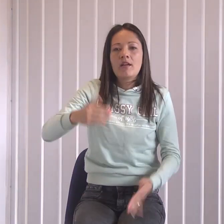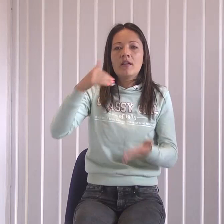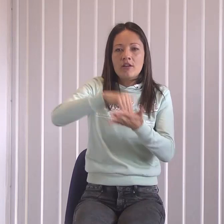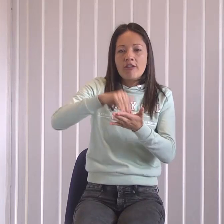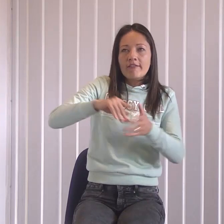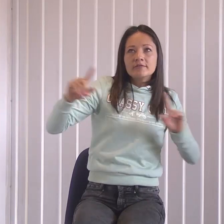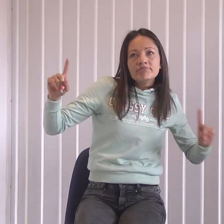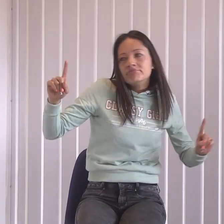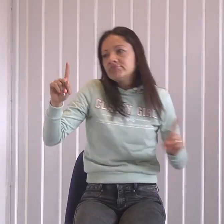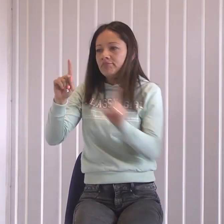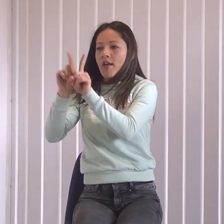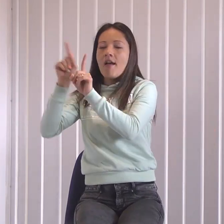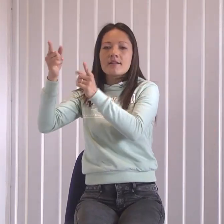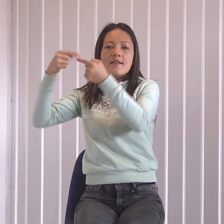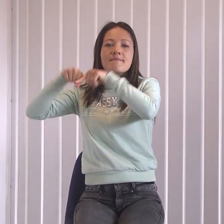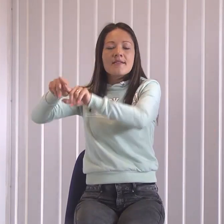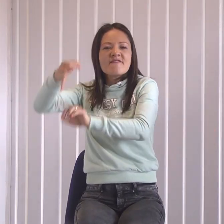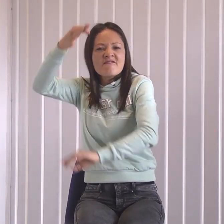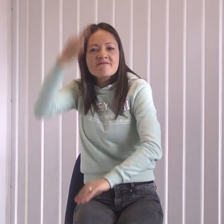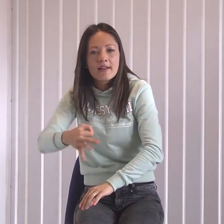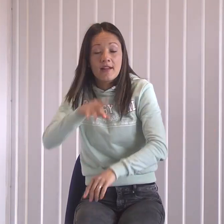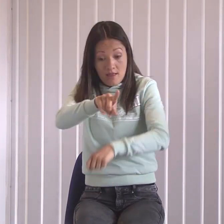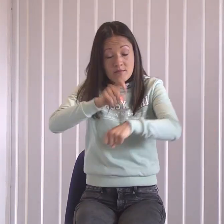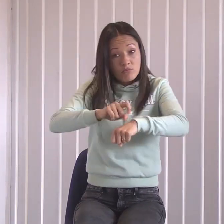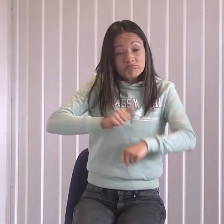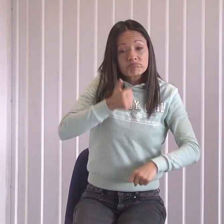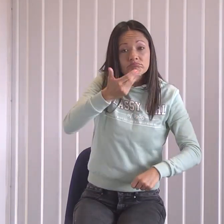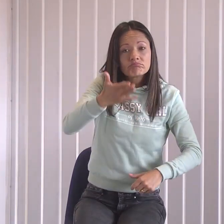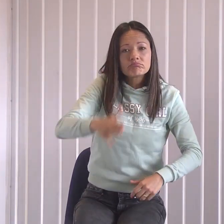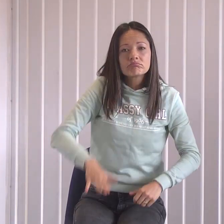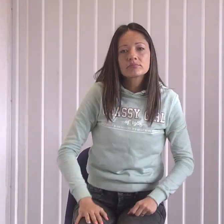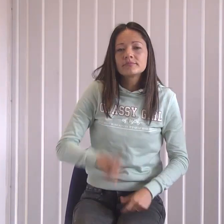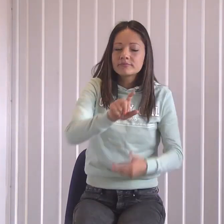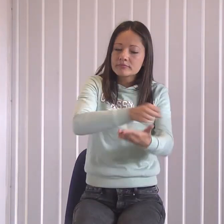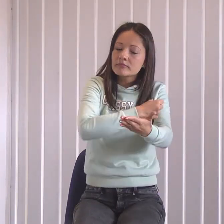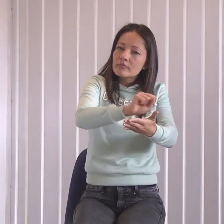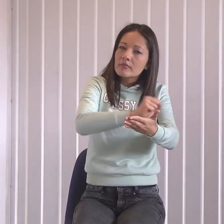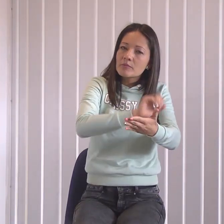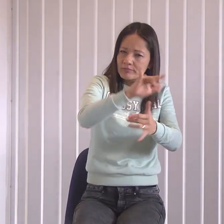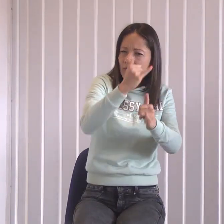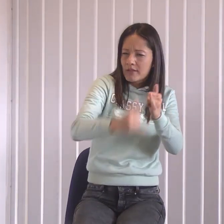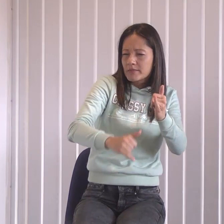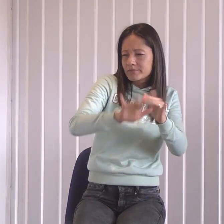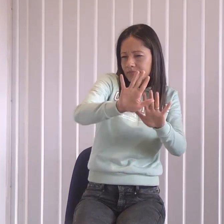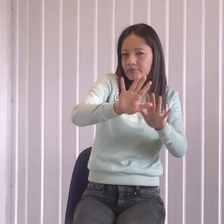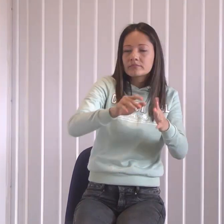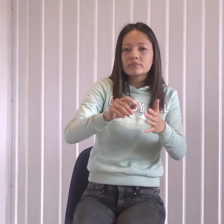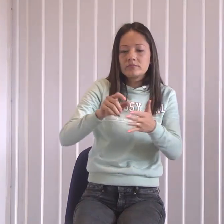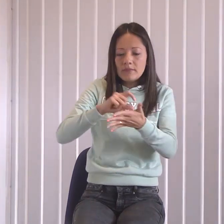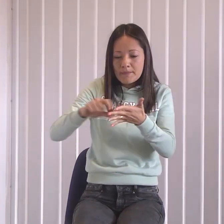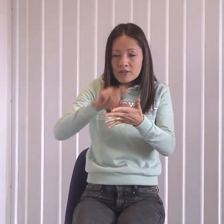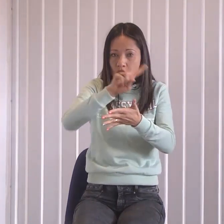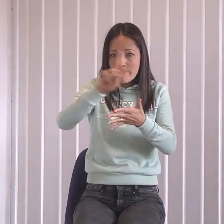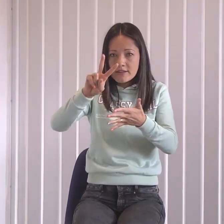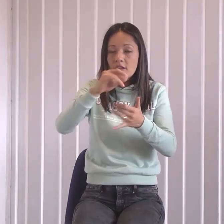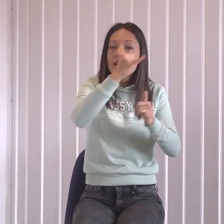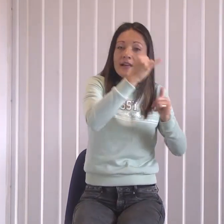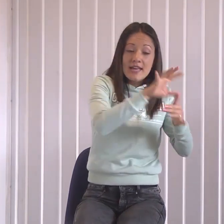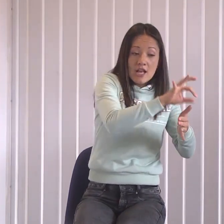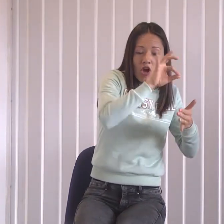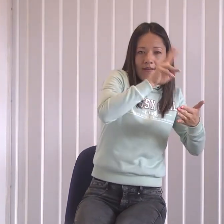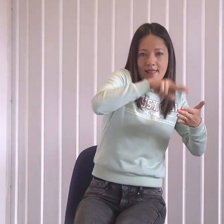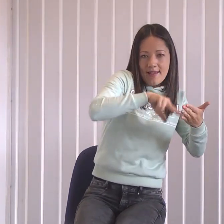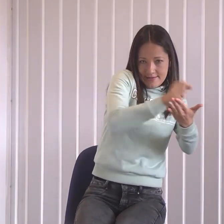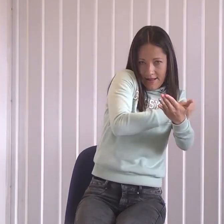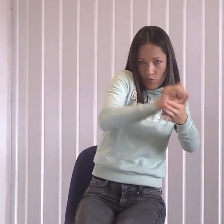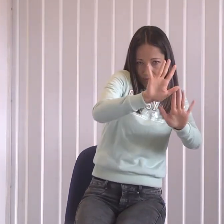amante. Este es el momento. ¿Sabe qué dice en el Salmo? Voy a terminar el versículo 22 y finalizamos